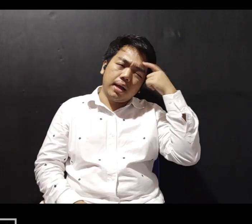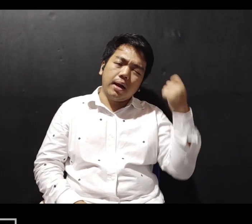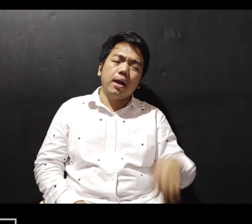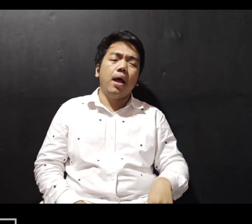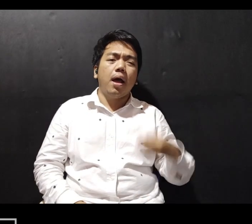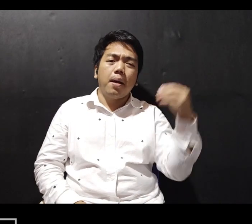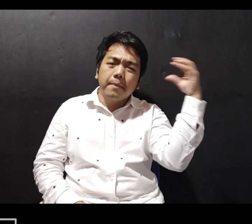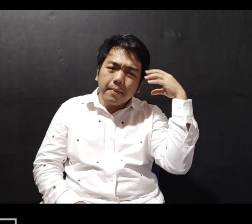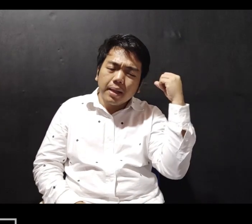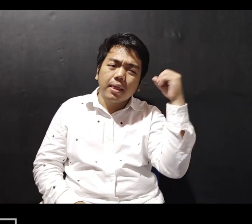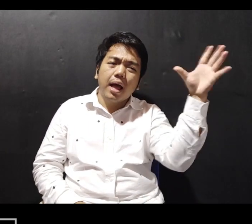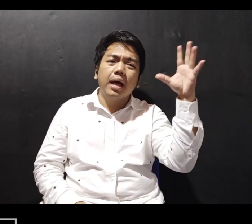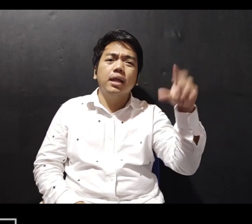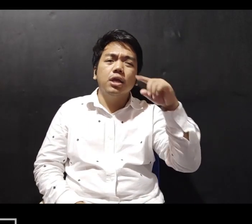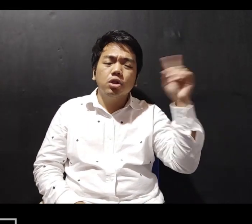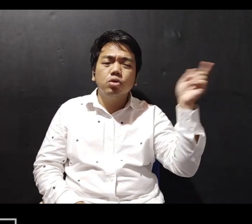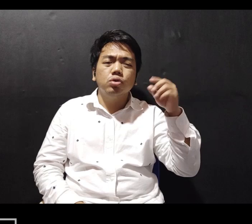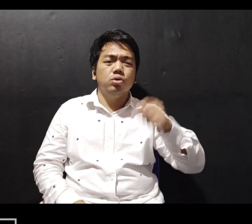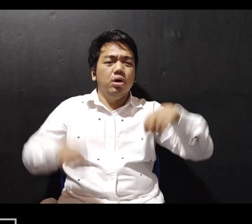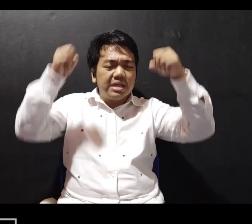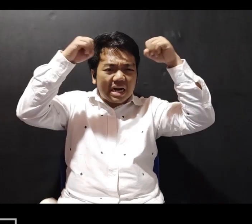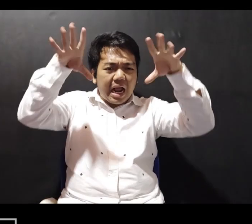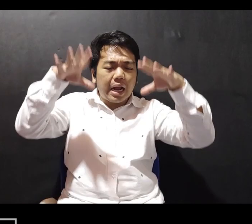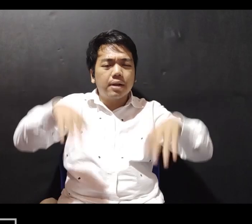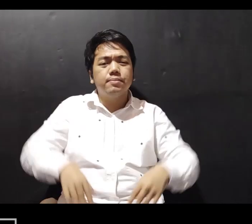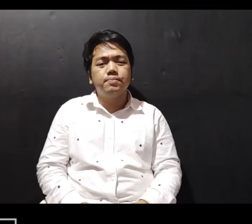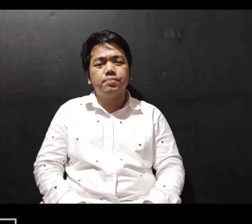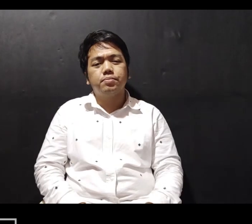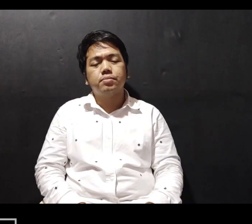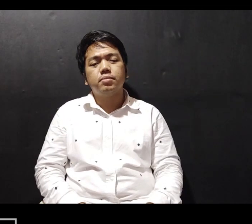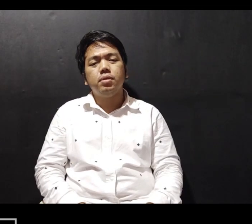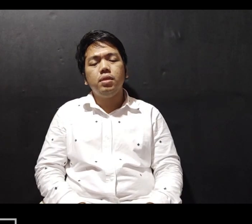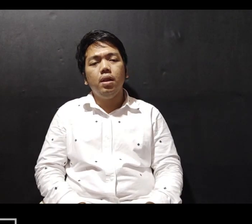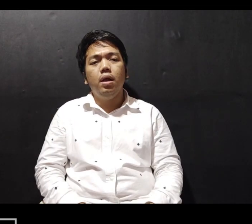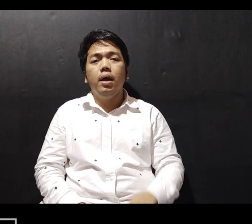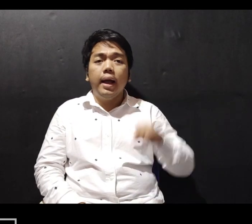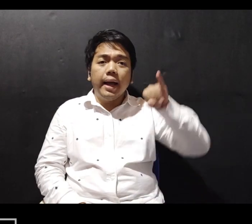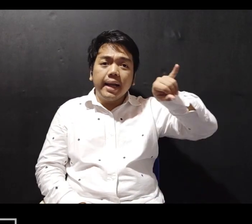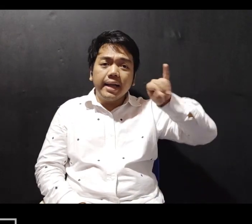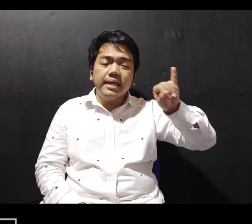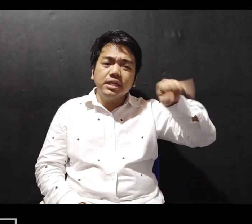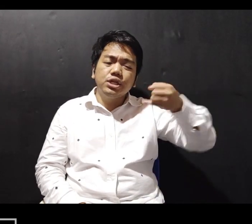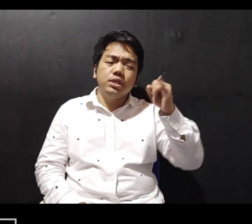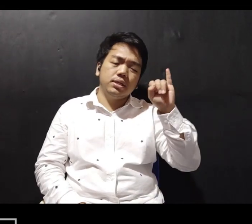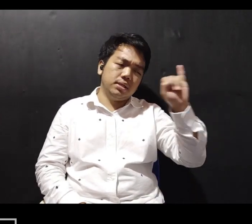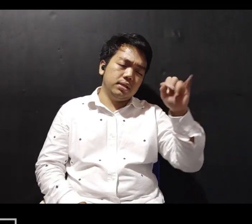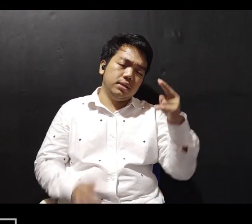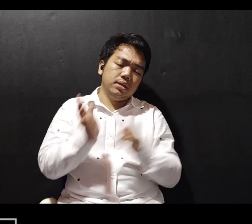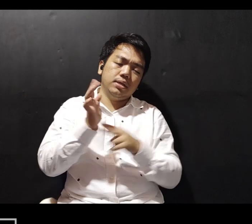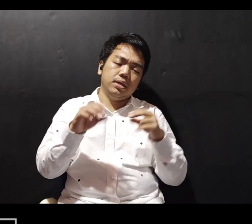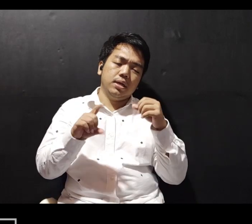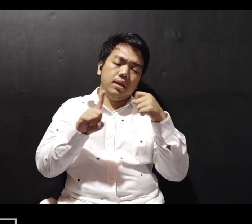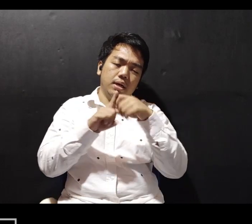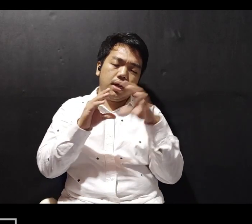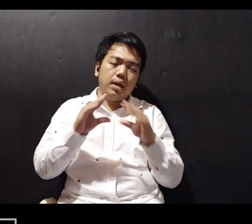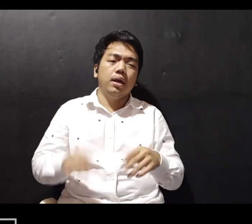batas di mana Tuhan bekerja. Dia mengizinkan matahari menjadi matahari. Bagi kita hari ini, izinkanlah Tuhan menjadi Tuhan